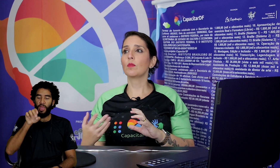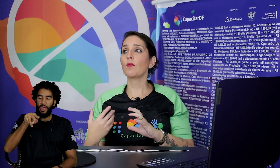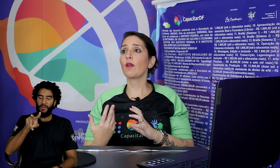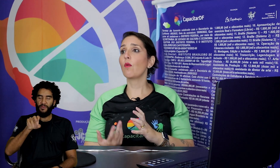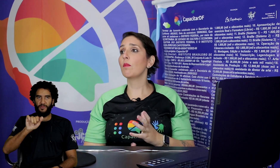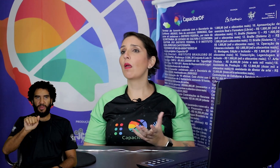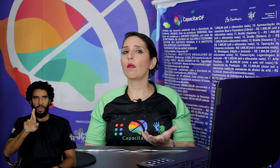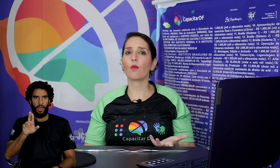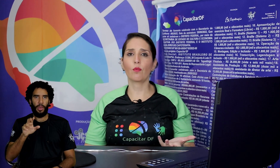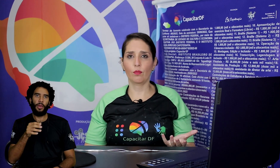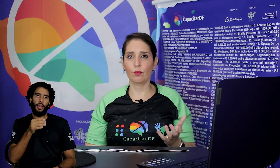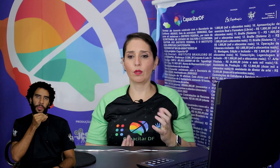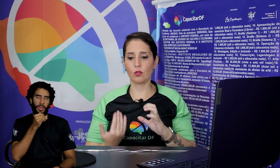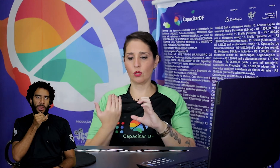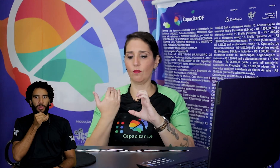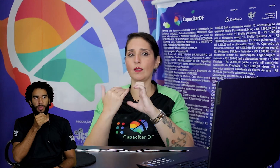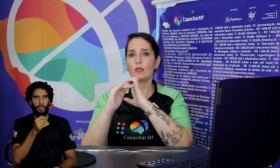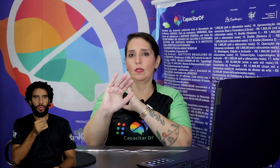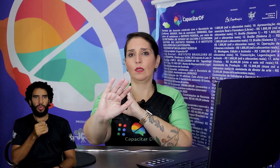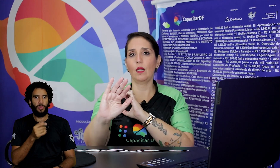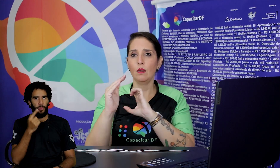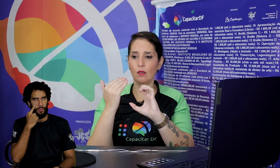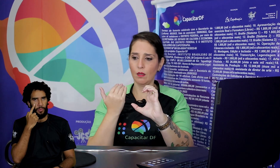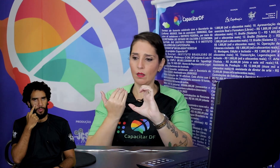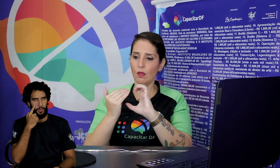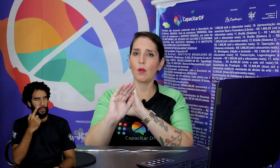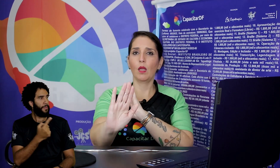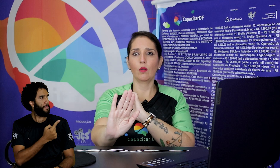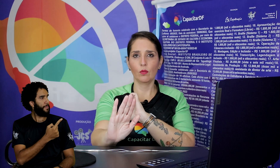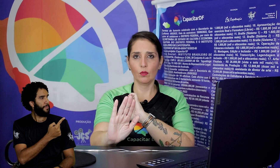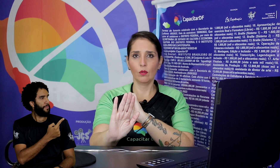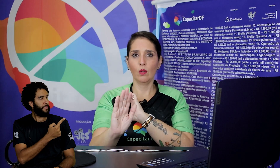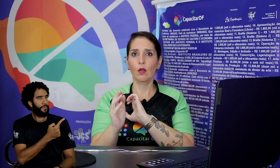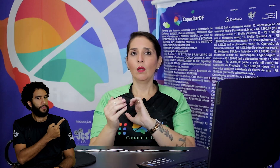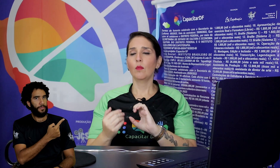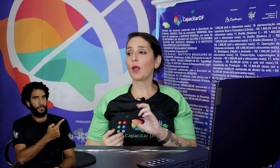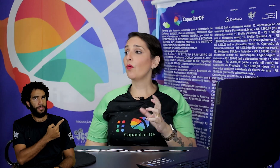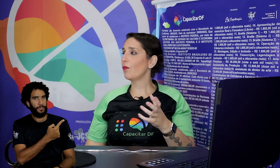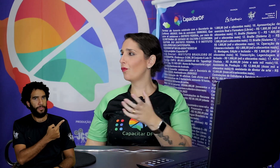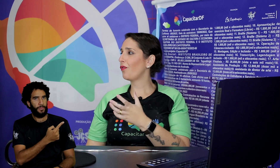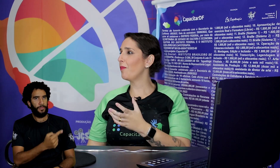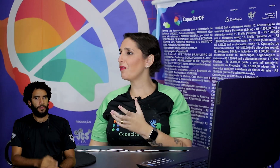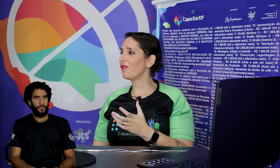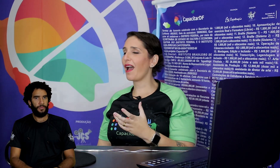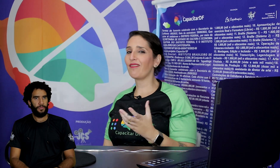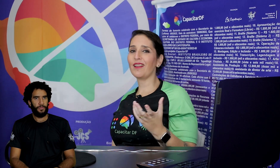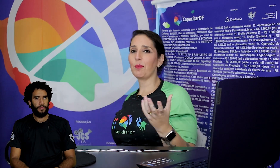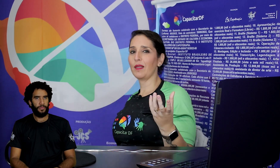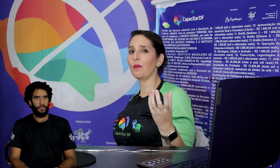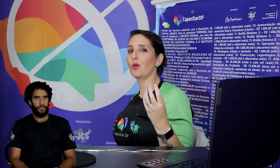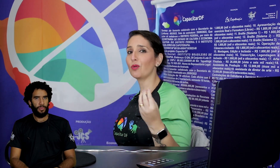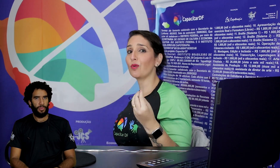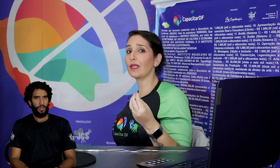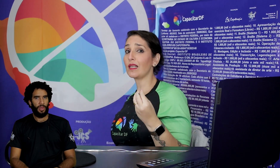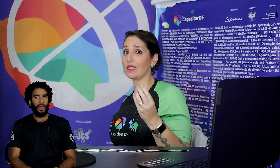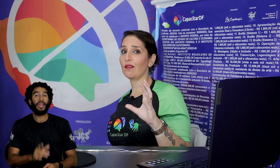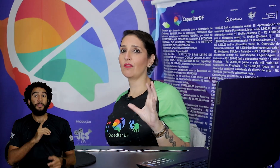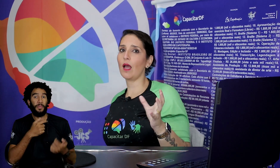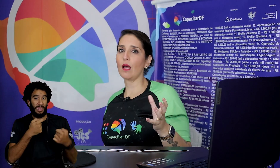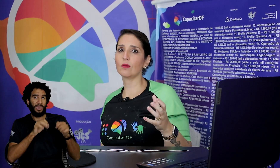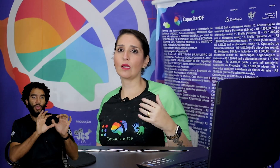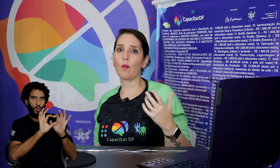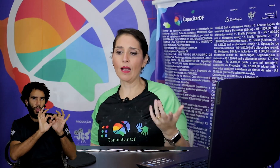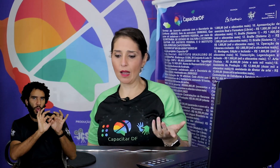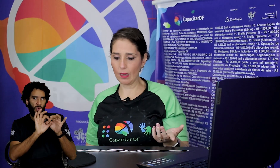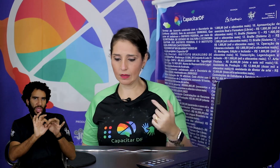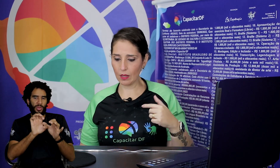por exemplo, enviar um e-mail, que a gente faz assim, né? E-mail. Porque o verbo enviar vai depender muito do que está sendo